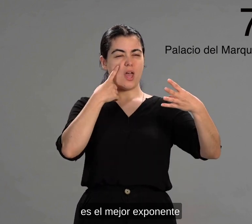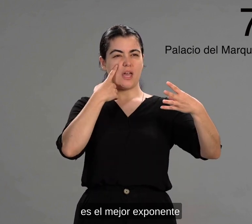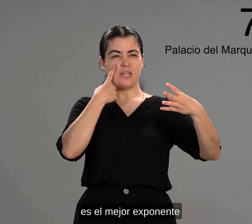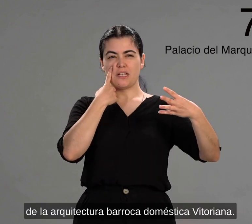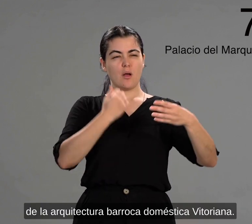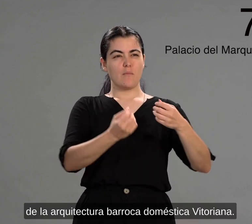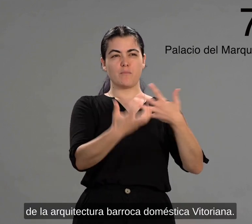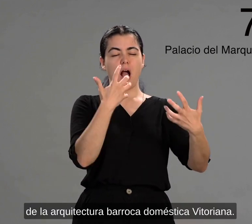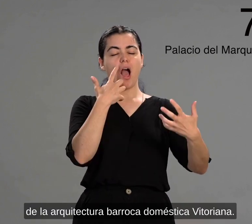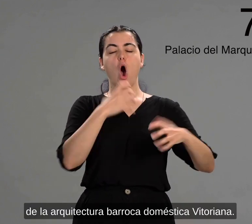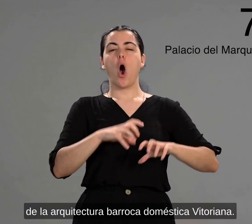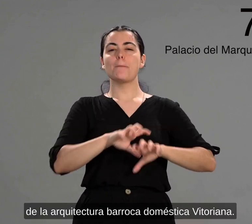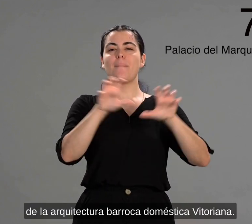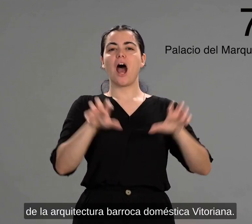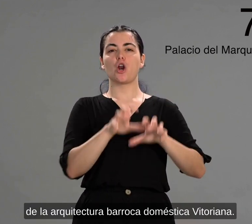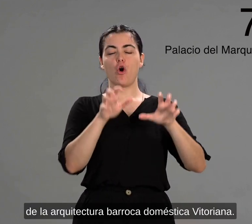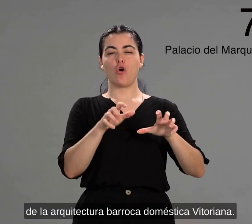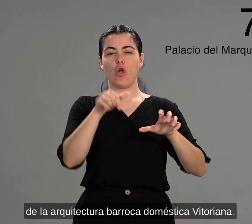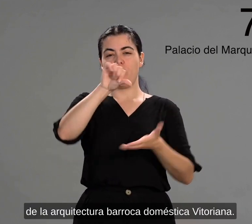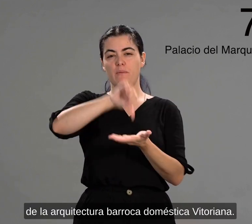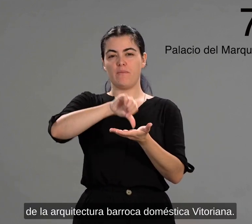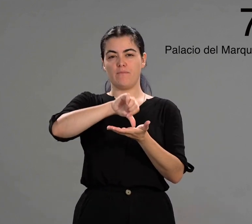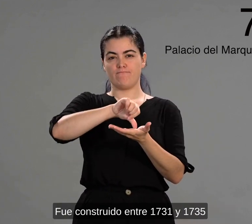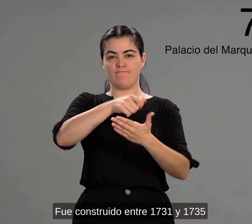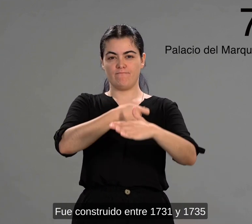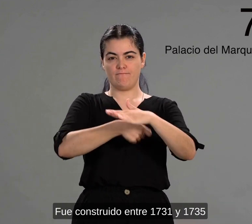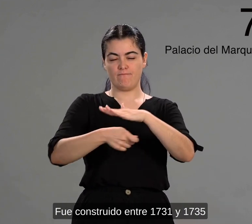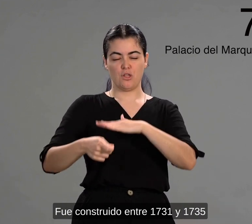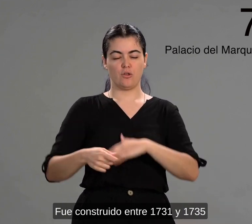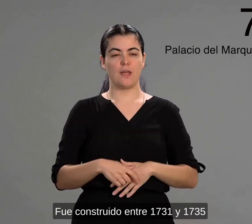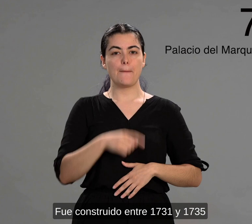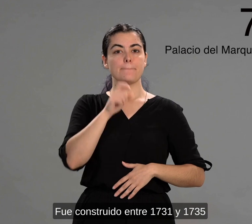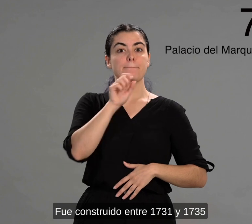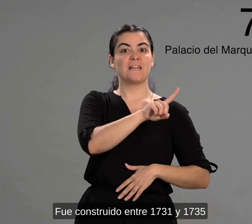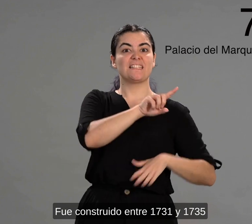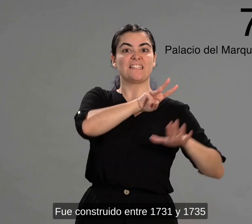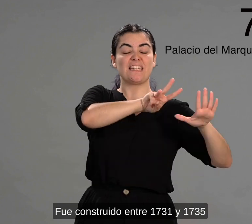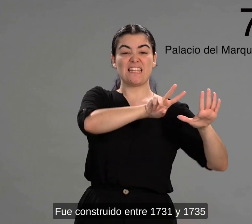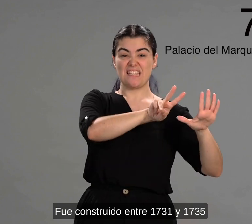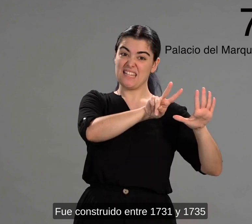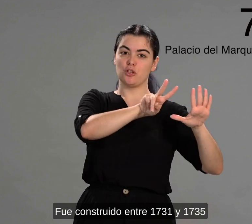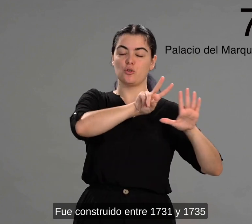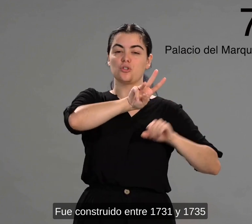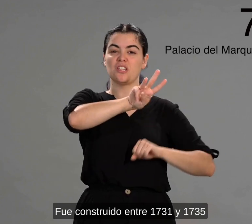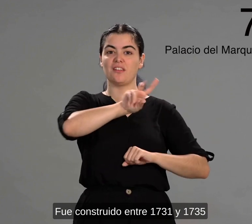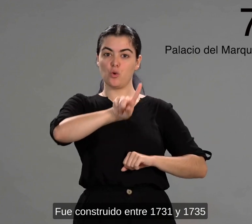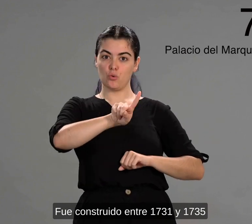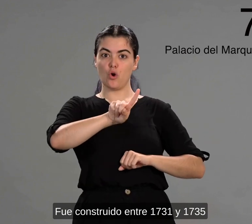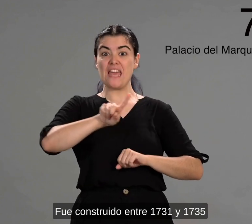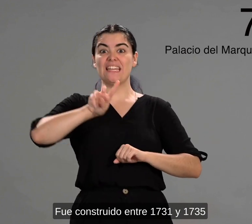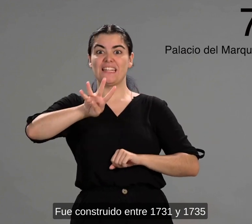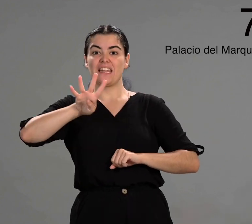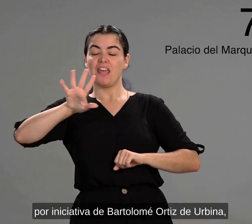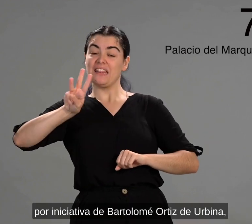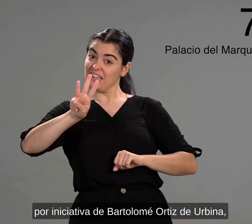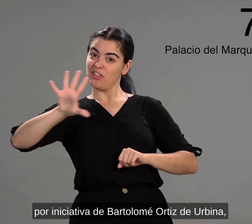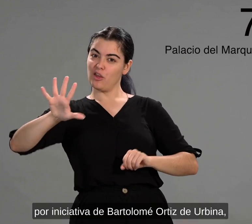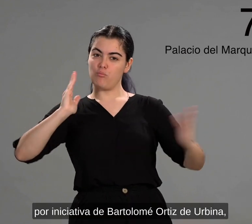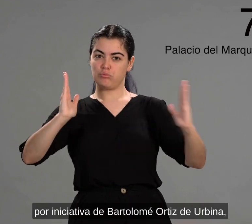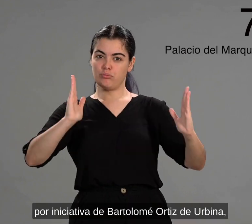exponente de la arquitectura barroca doméstica vitoriana. Fue construido entre 1731 y 1735 por iniciativa de